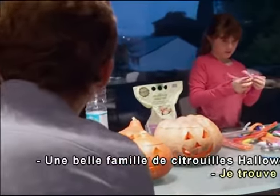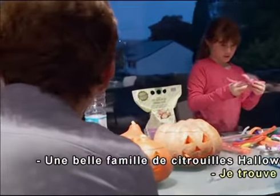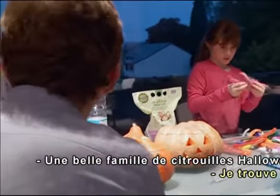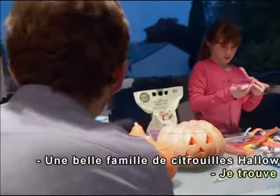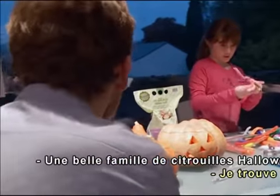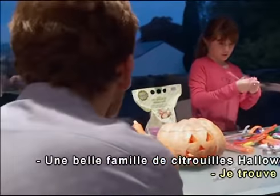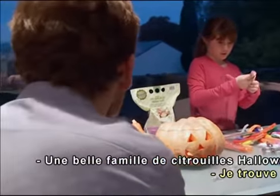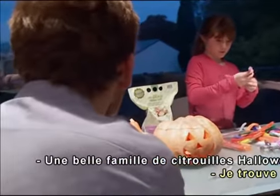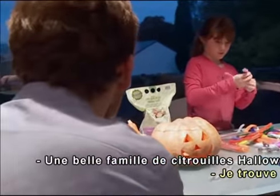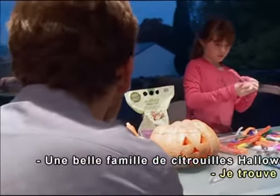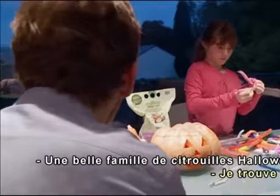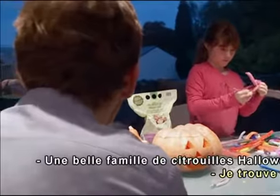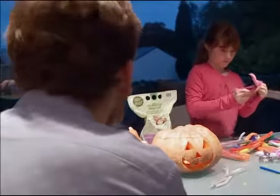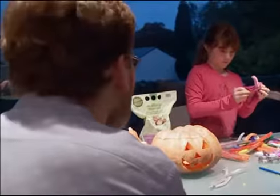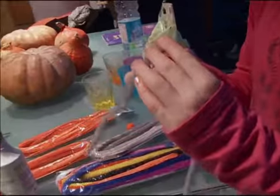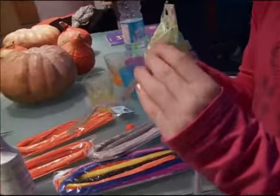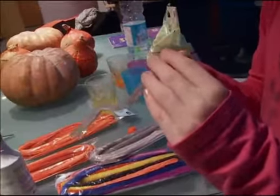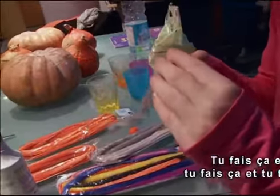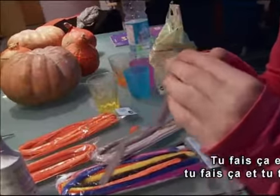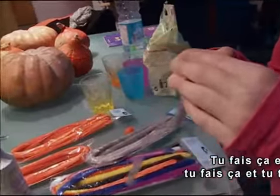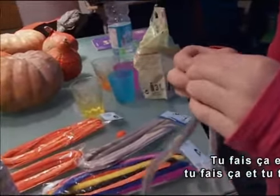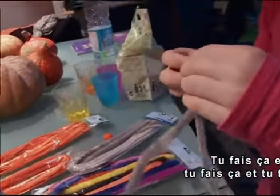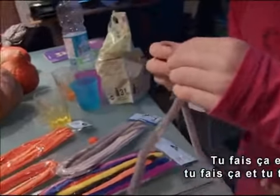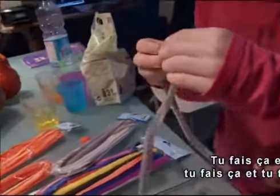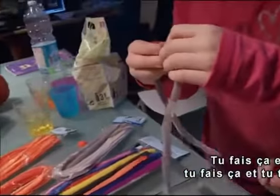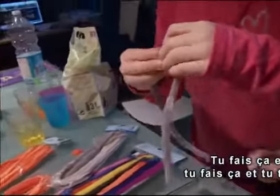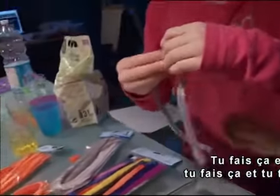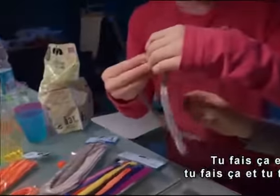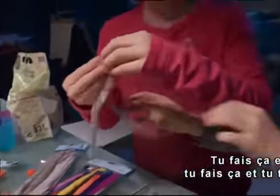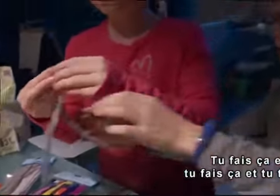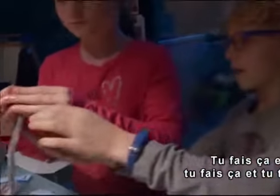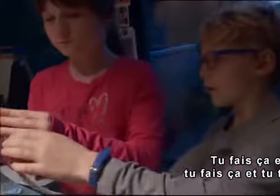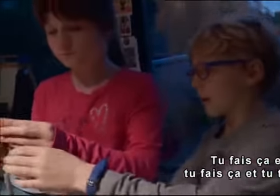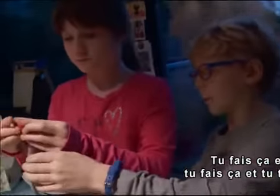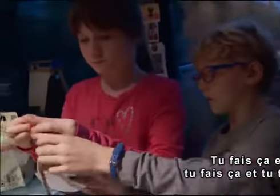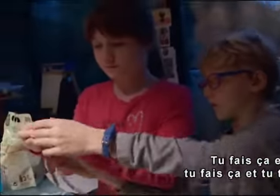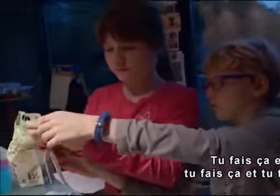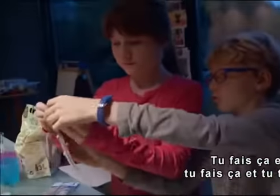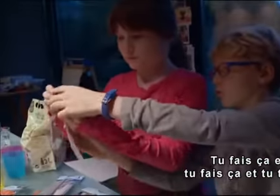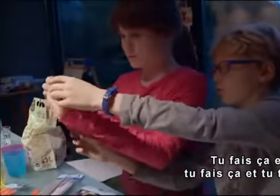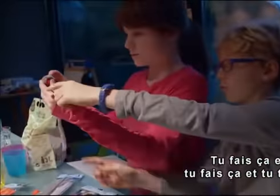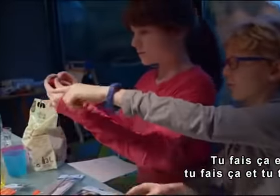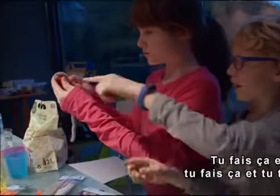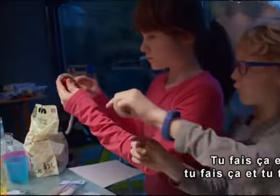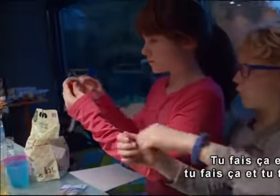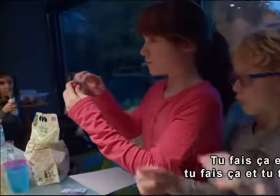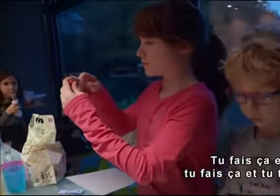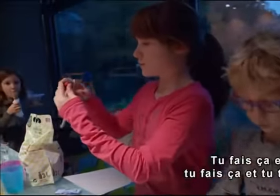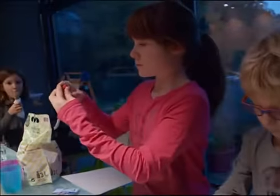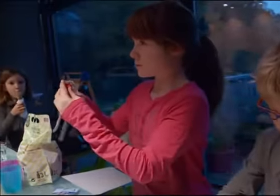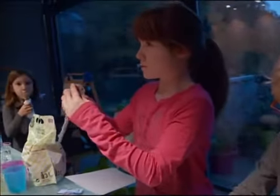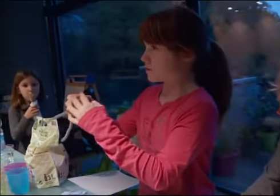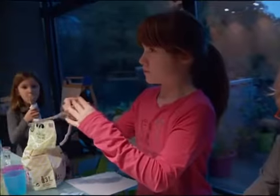citrouilles à Oui, ruines. je trouve aussi. Oui, c'est d'accord. Tu fais ça, puis après, Héloïse, après tu fais ça et tu